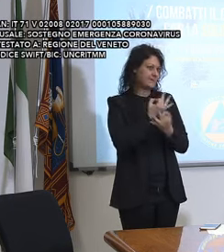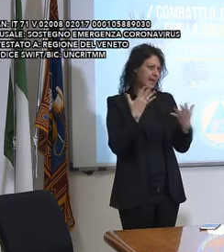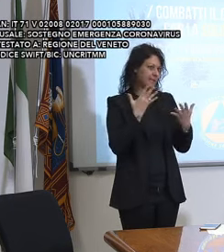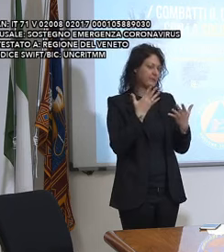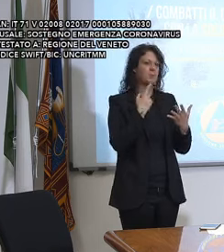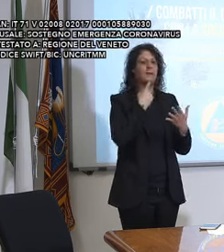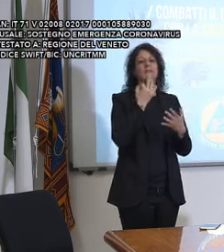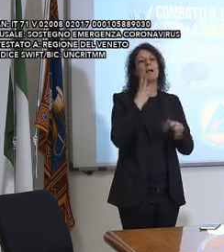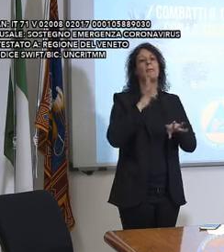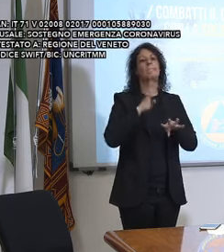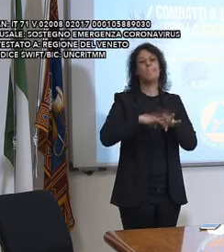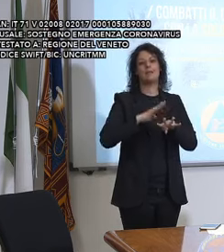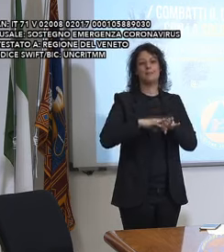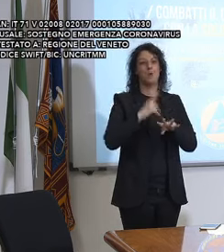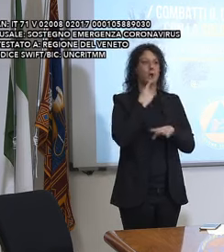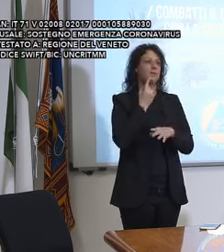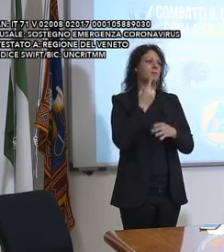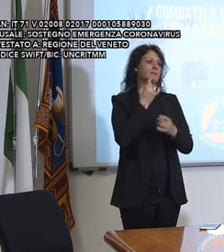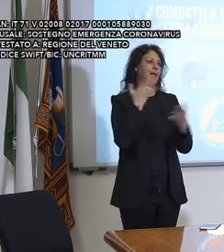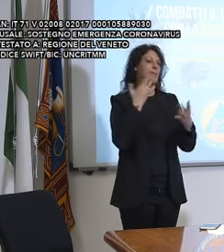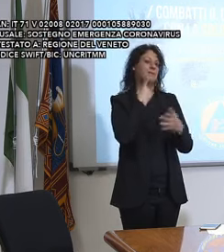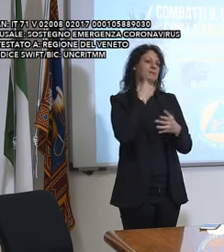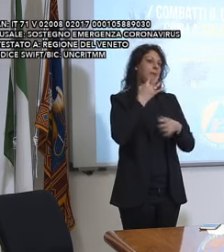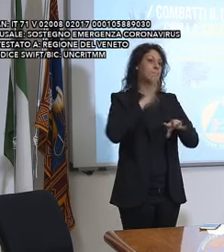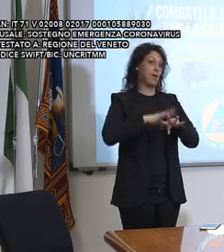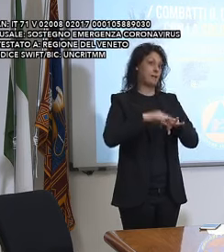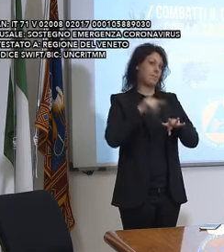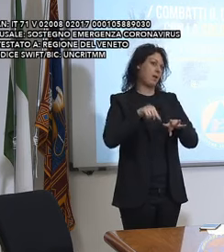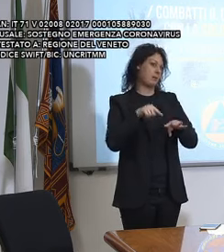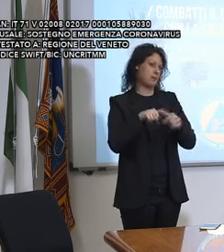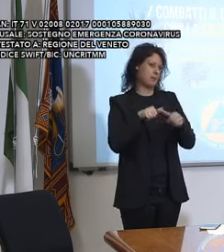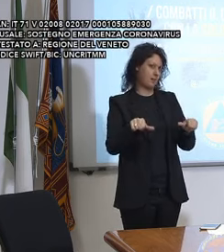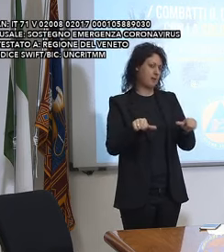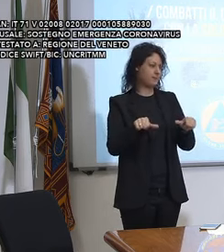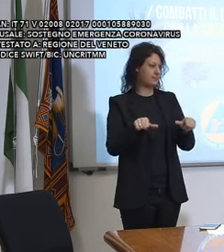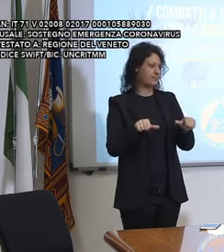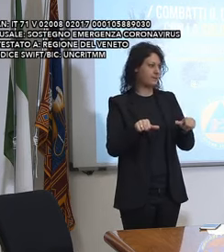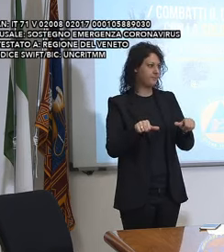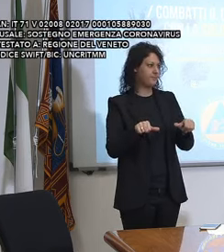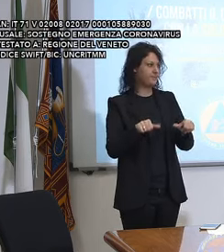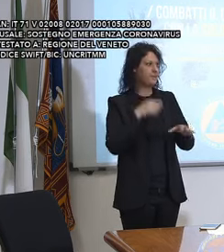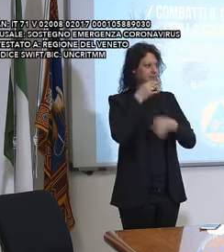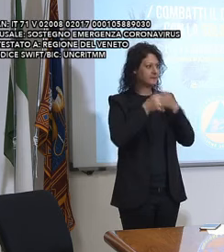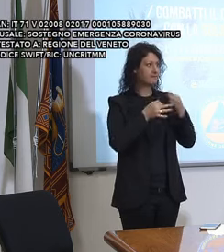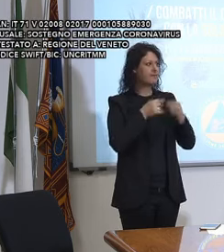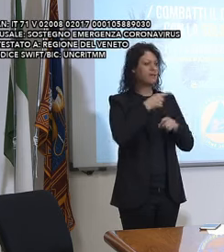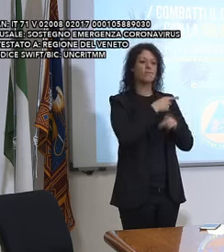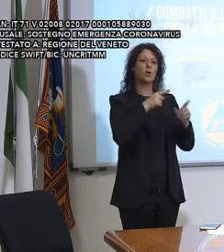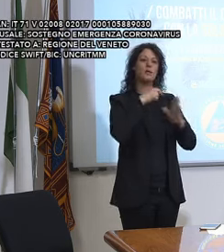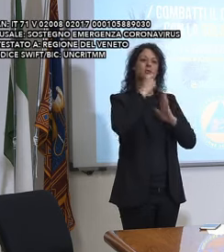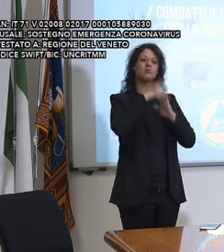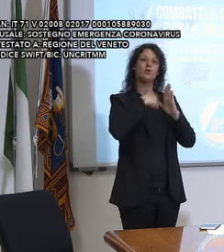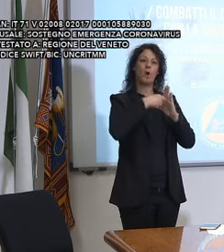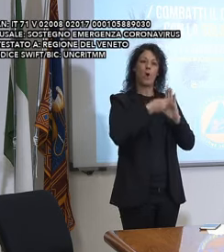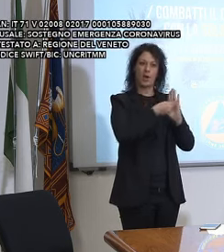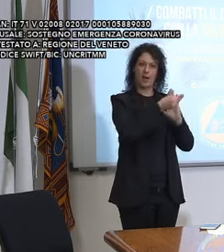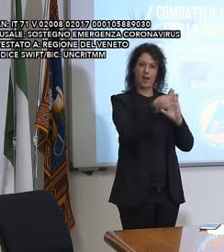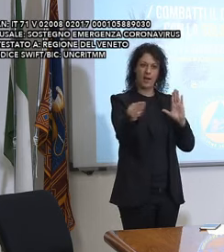nel senso di sempre ciò. Cioè, date delle circolari, delle linee